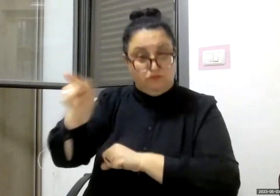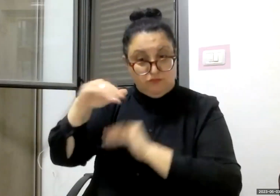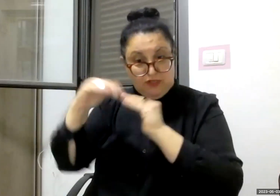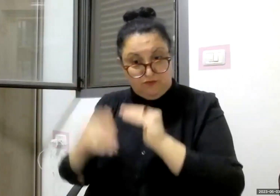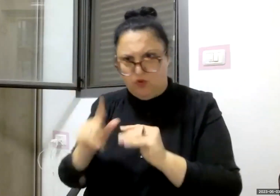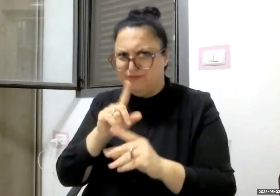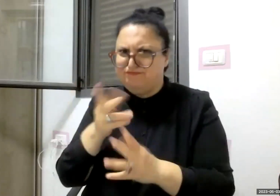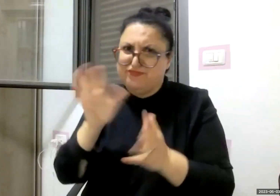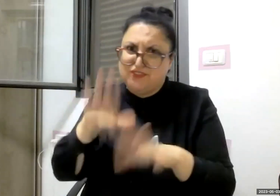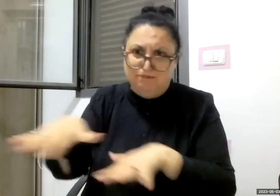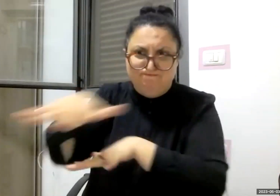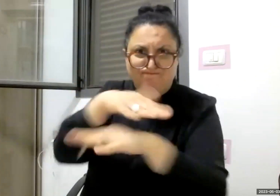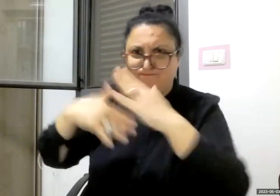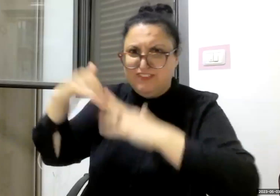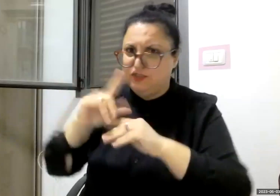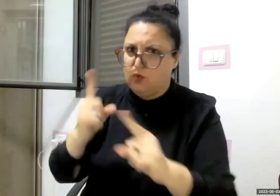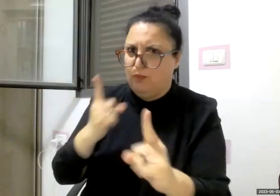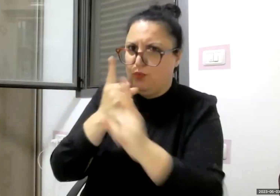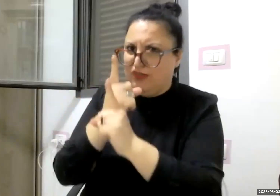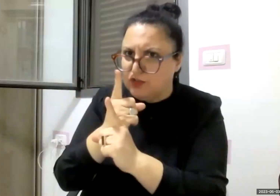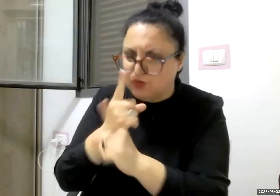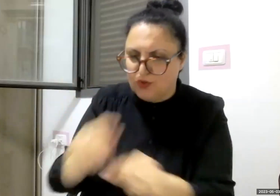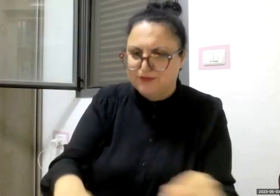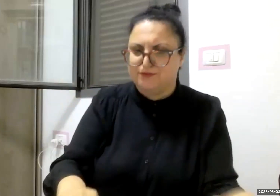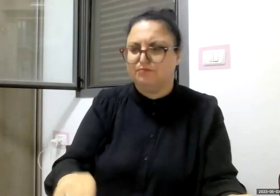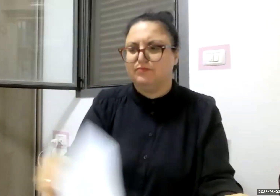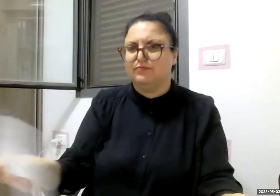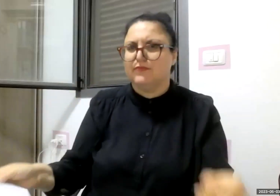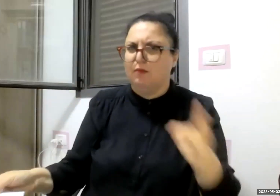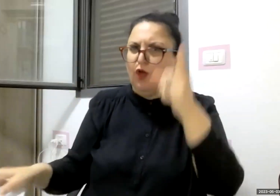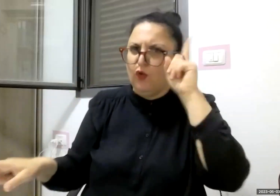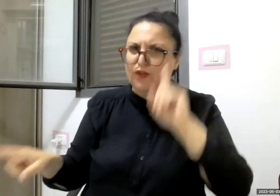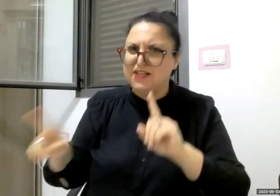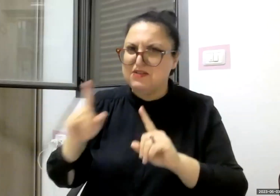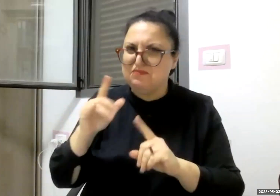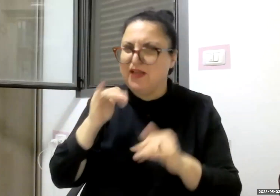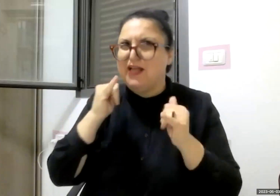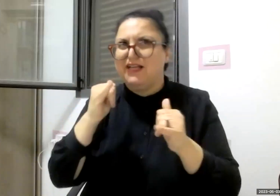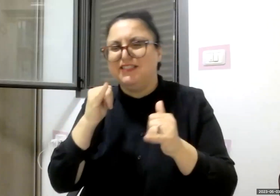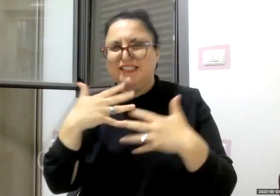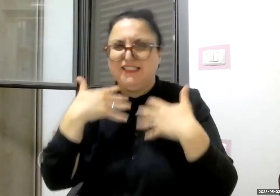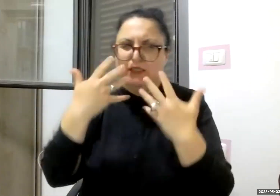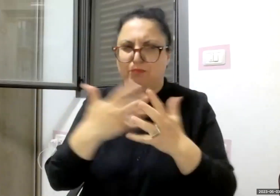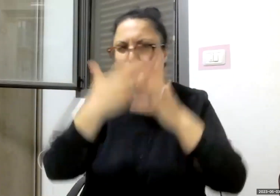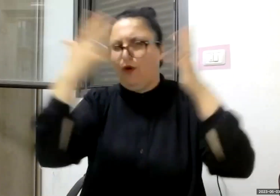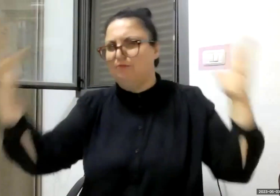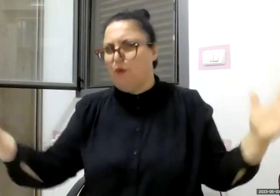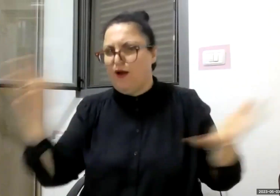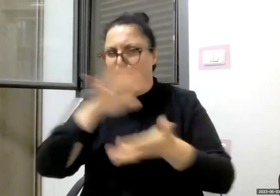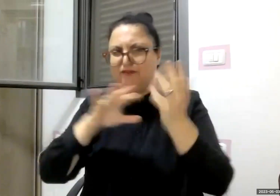וגלובליות באופן כללי. האפליות, הן לא באמת מונגשות, הן לא יודעים איזה סיפור